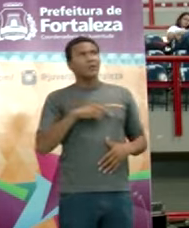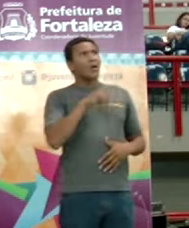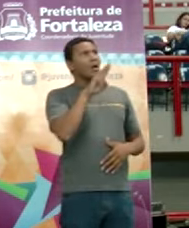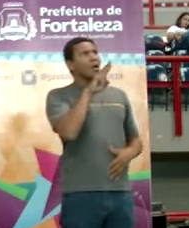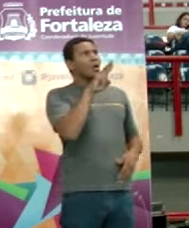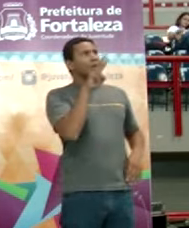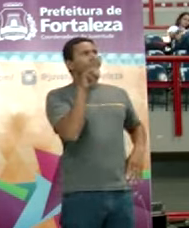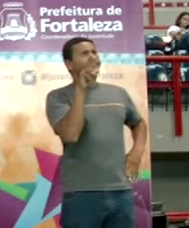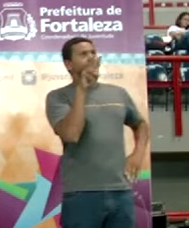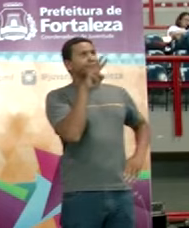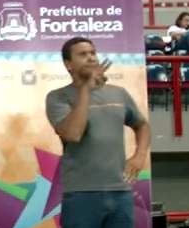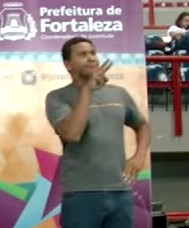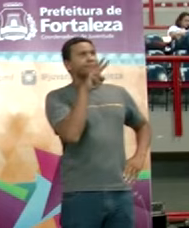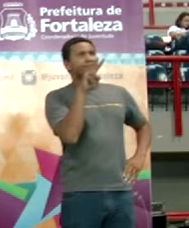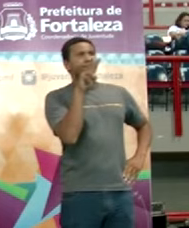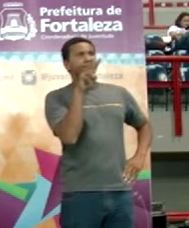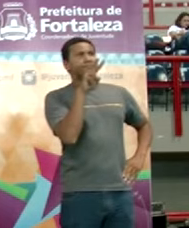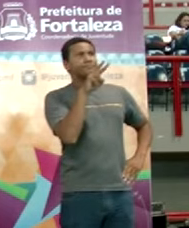já sabe.